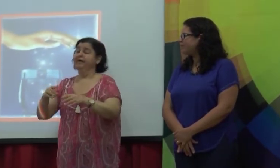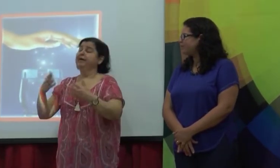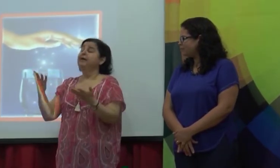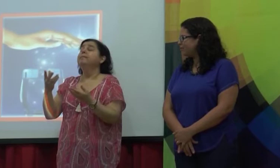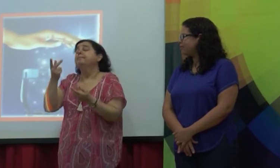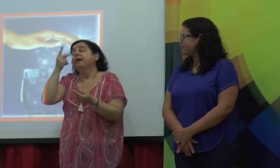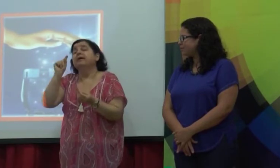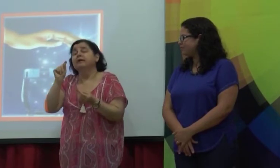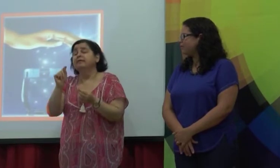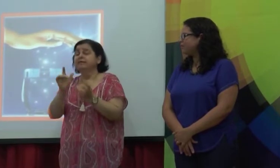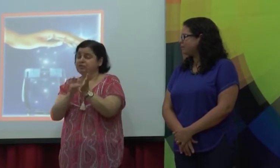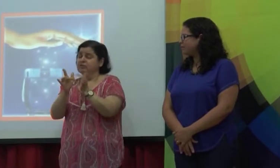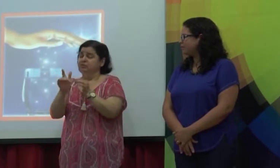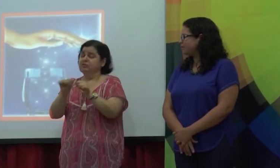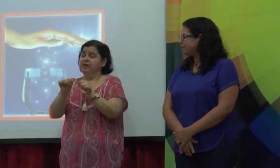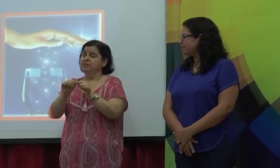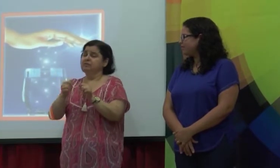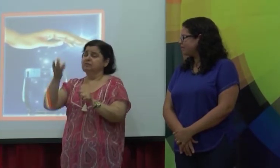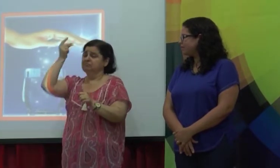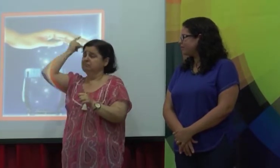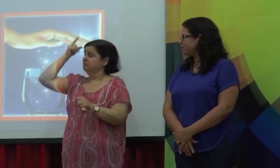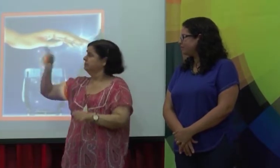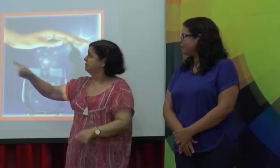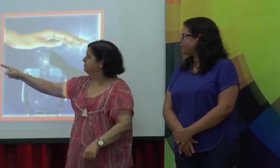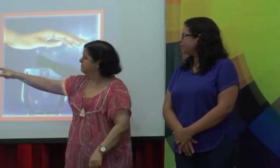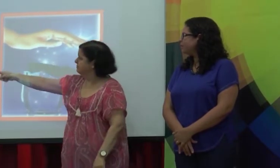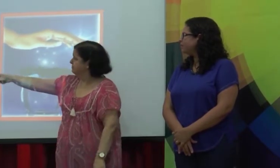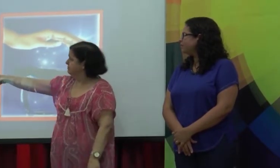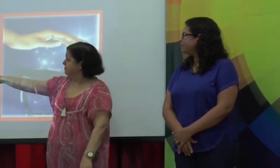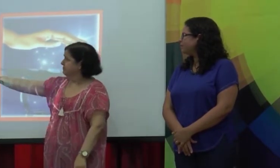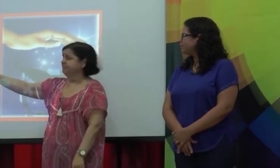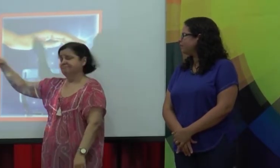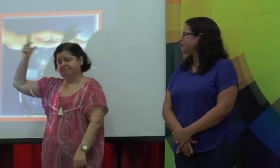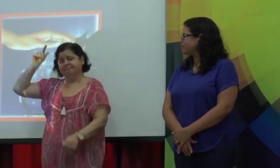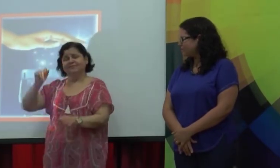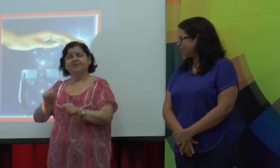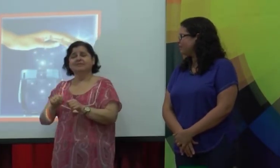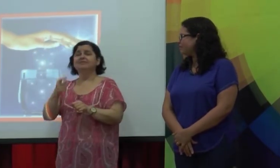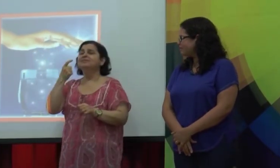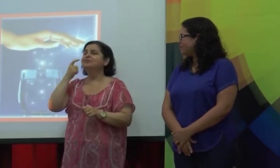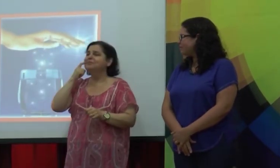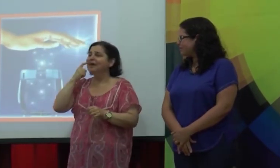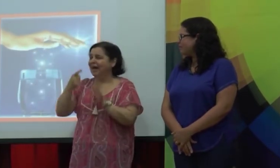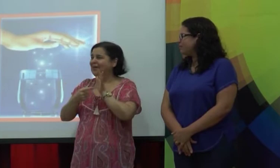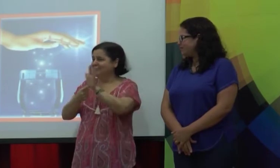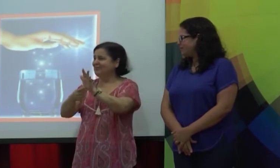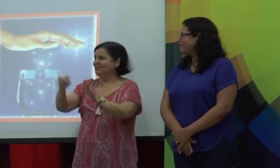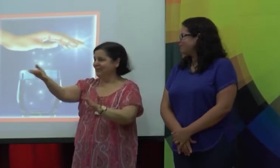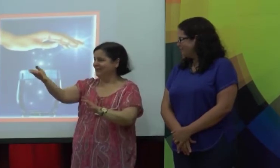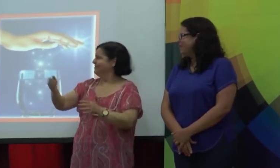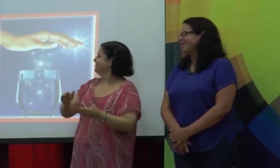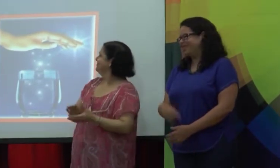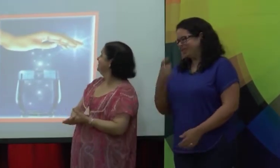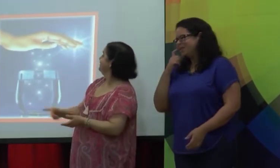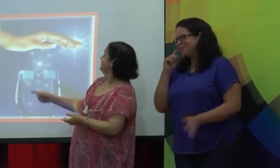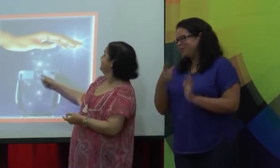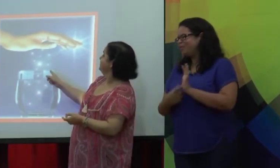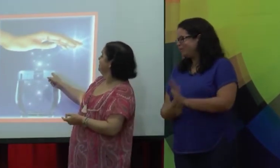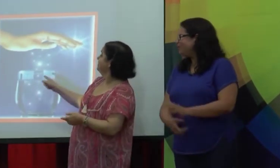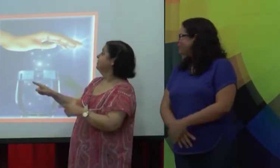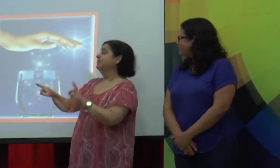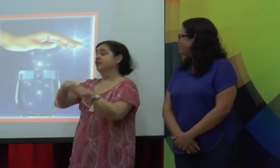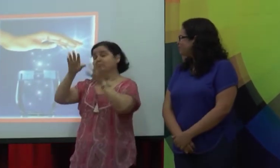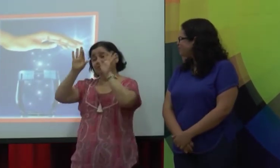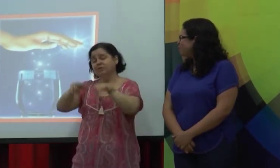então proporciona os passes. E Jesus também já fazia isso há milênios, né? A Simone